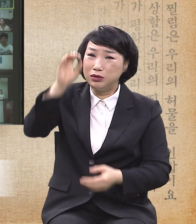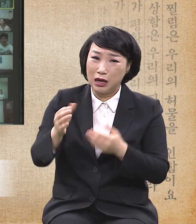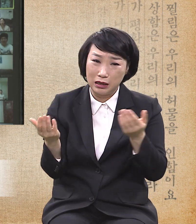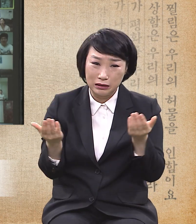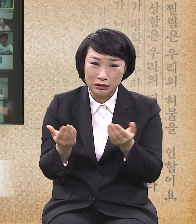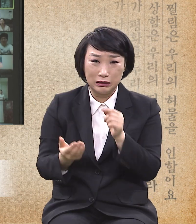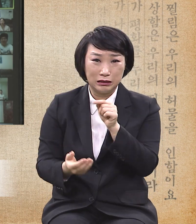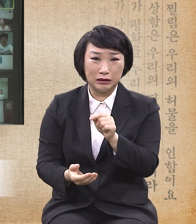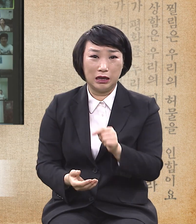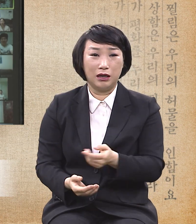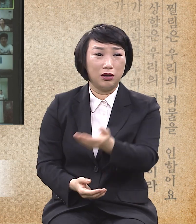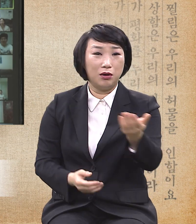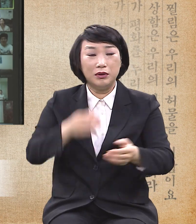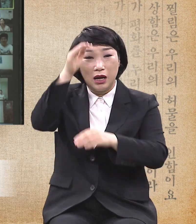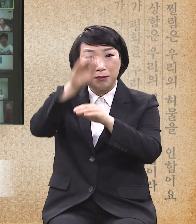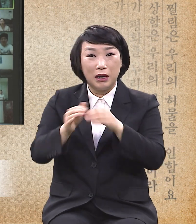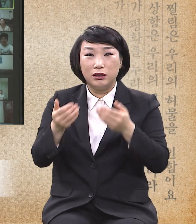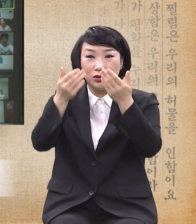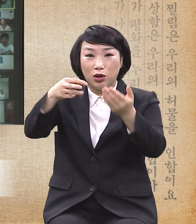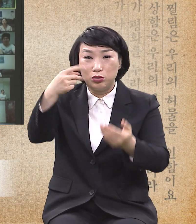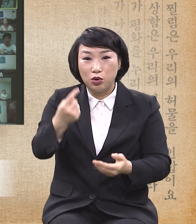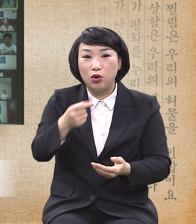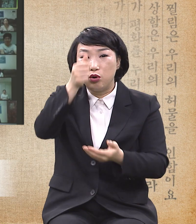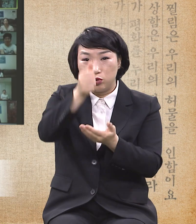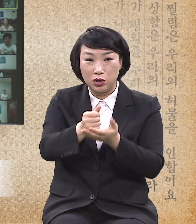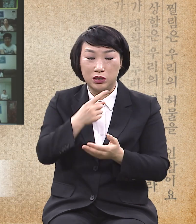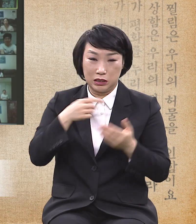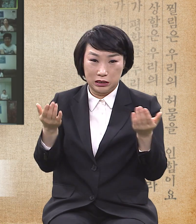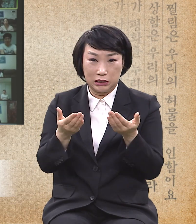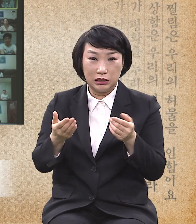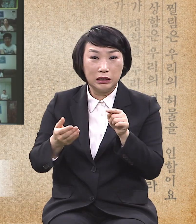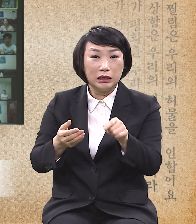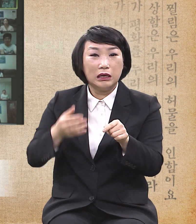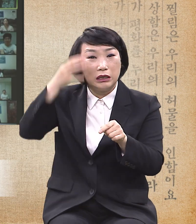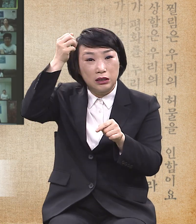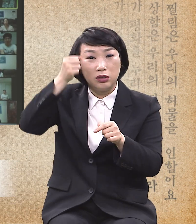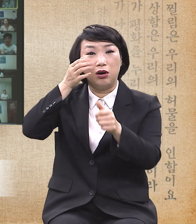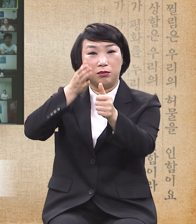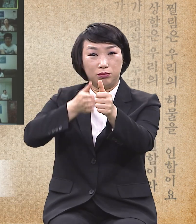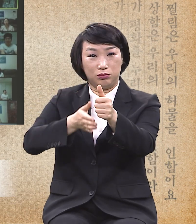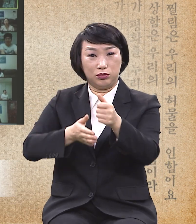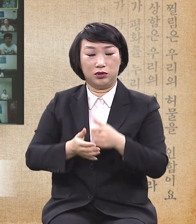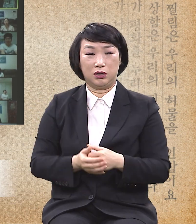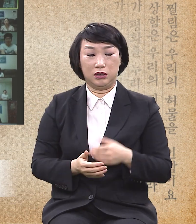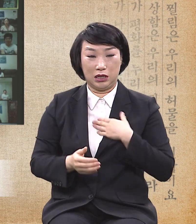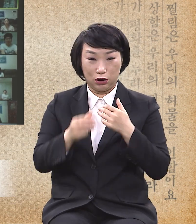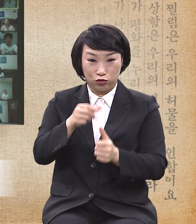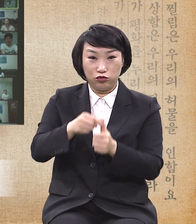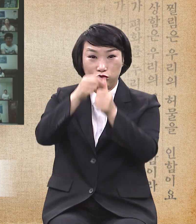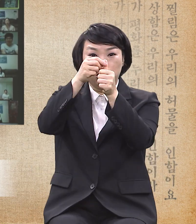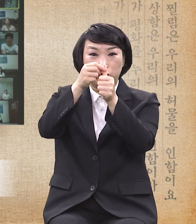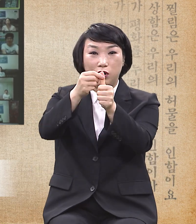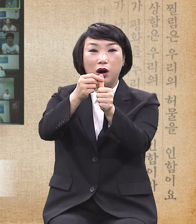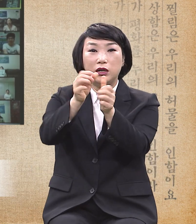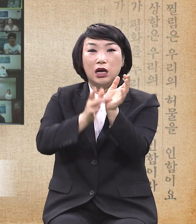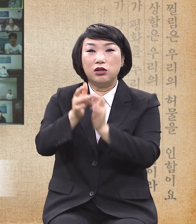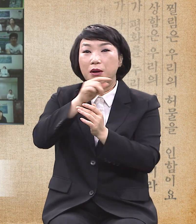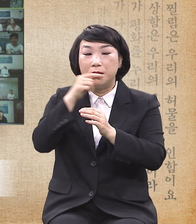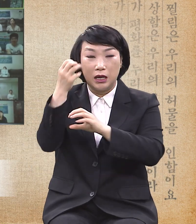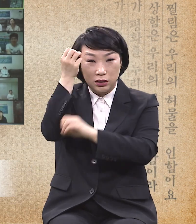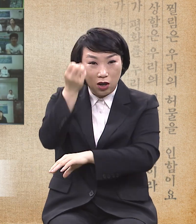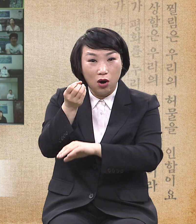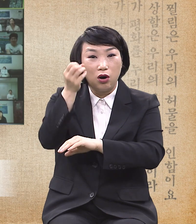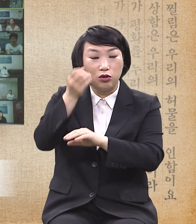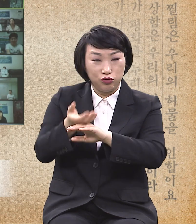거예요. 그거 그 예배 드리고도 죄라는 사실을 깨달아야 된다 이 말이요. 날 구원하신 피의